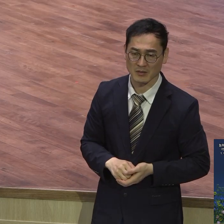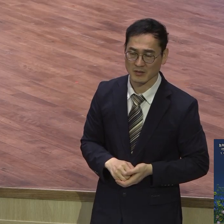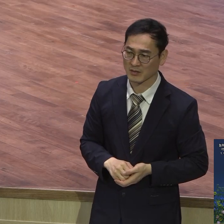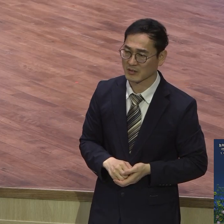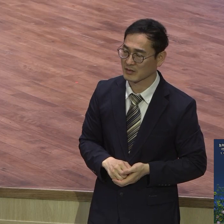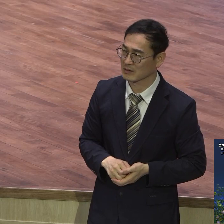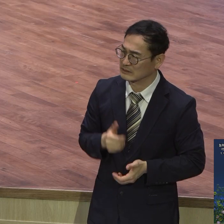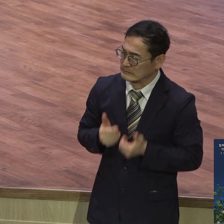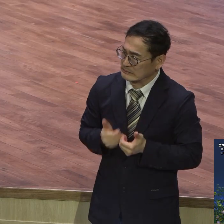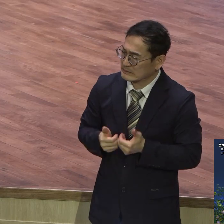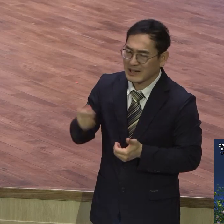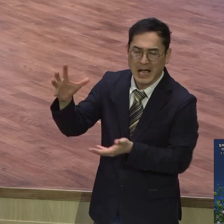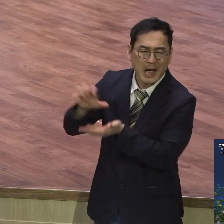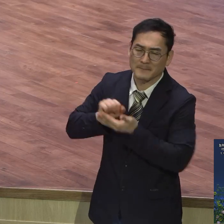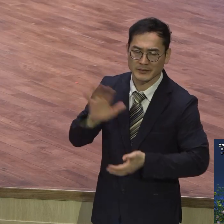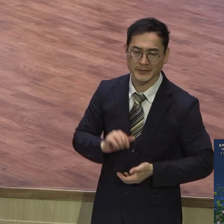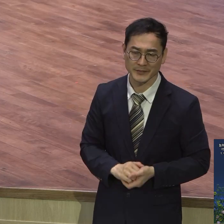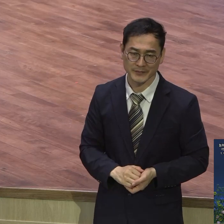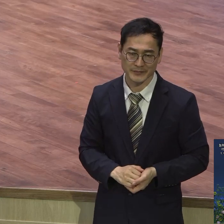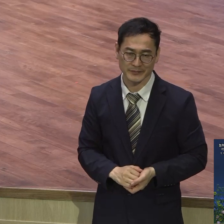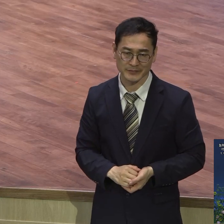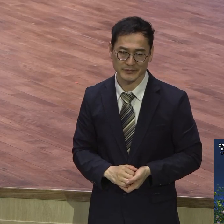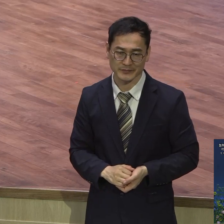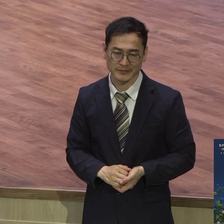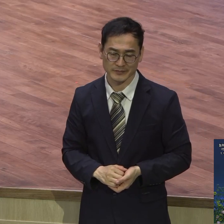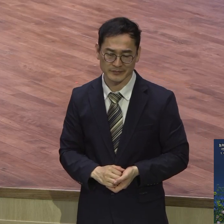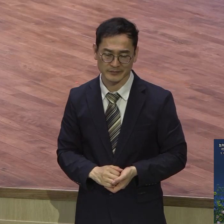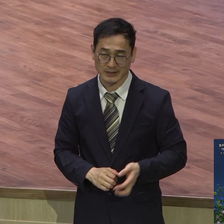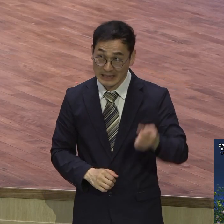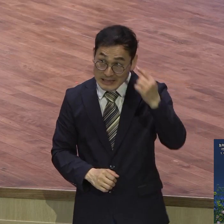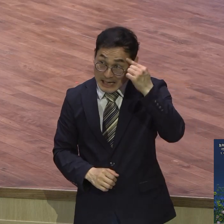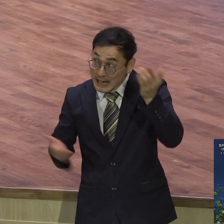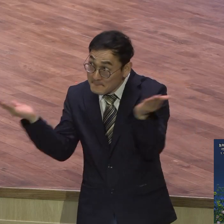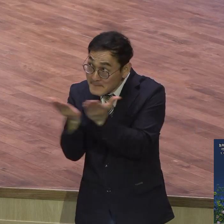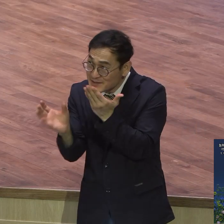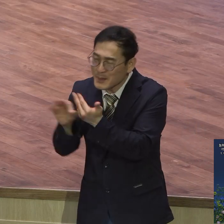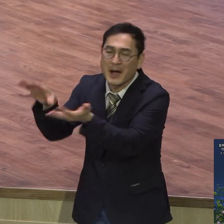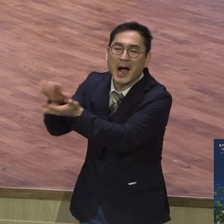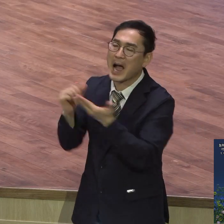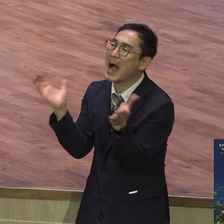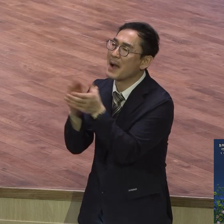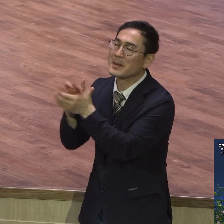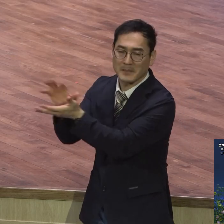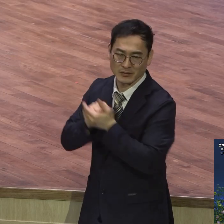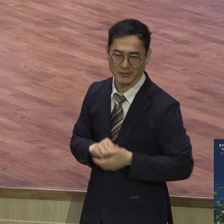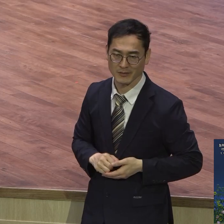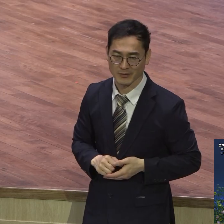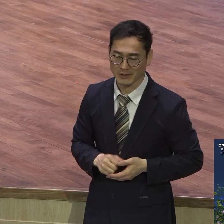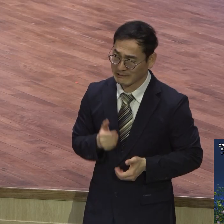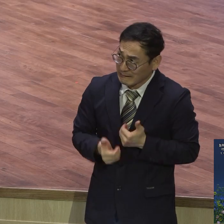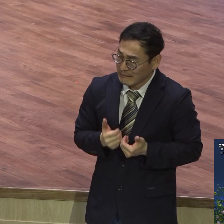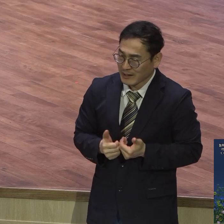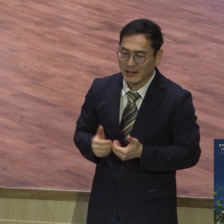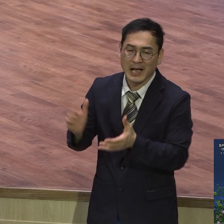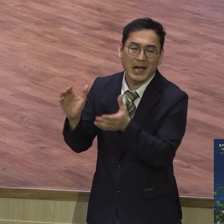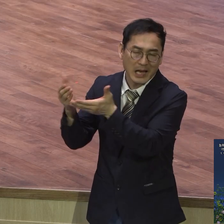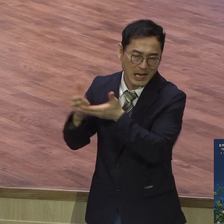내 기준에 맞아야 돼요. 안 맞으면 안 받아. 이게 실패자